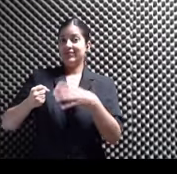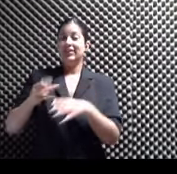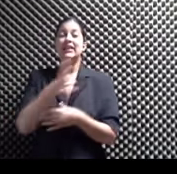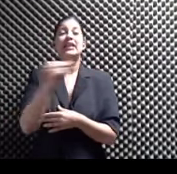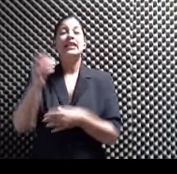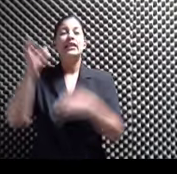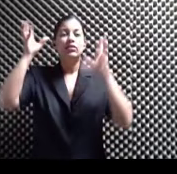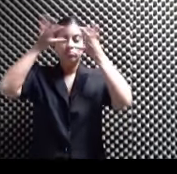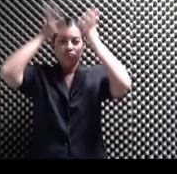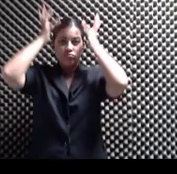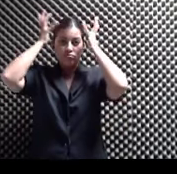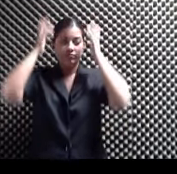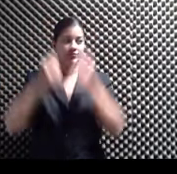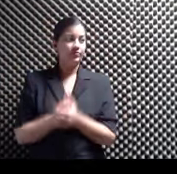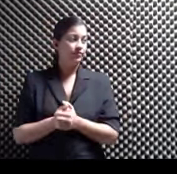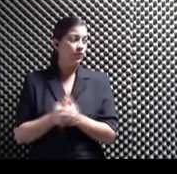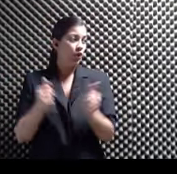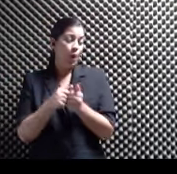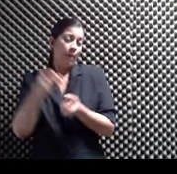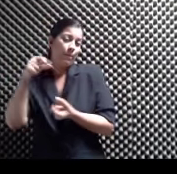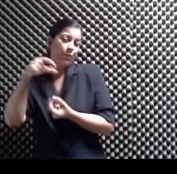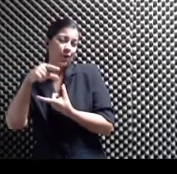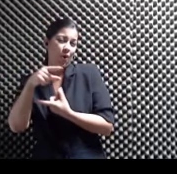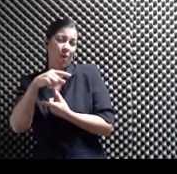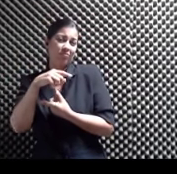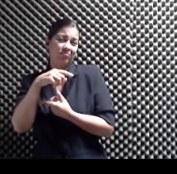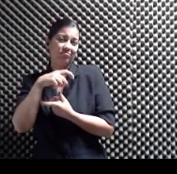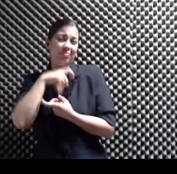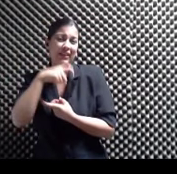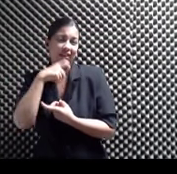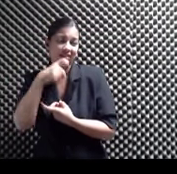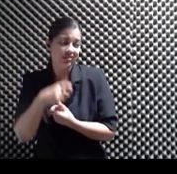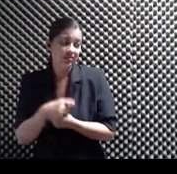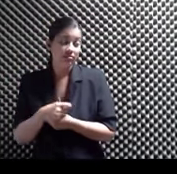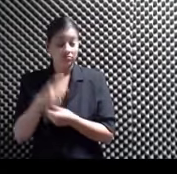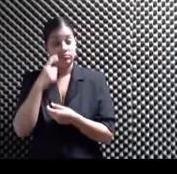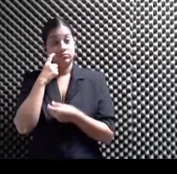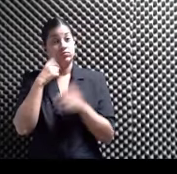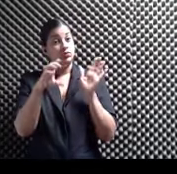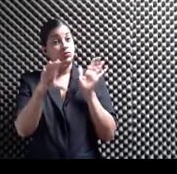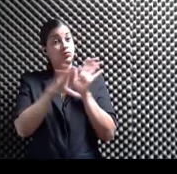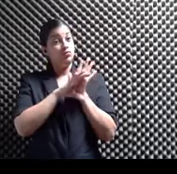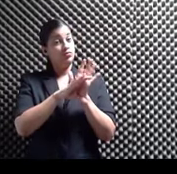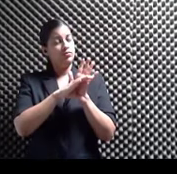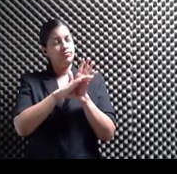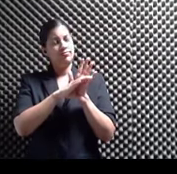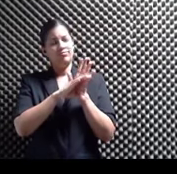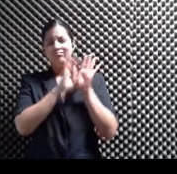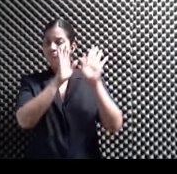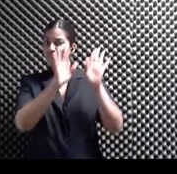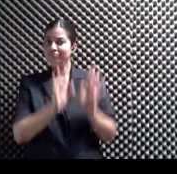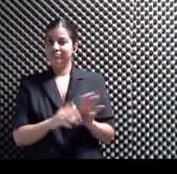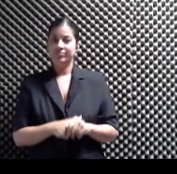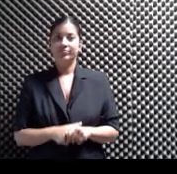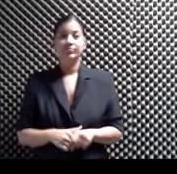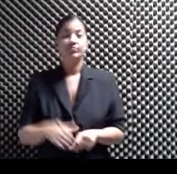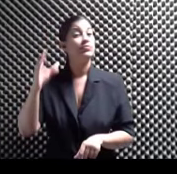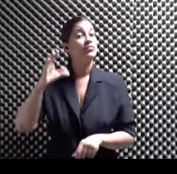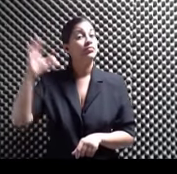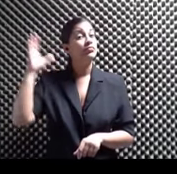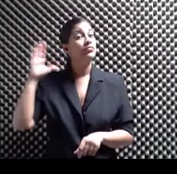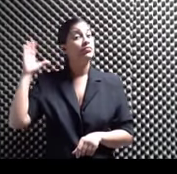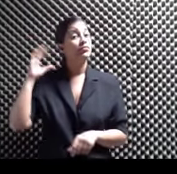de estos muñecos de metal que hacen, y eso era una portada genial. Y del mismo modo hubo un momento dado en la historia